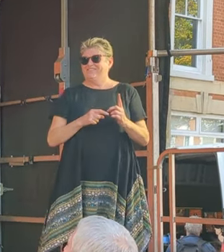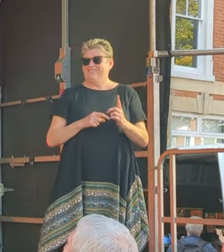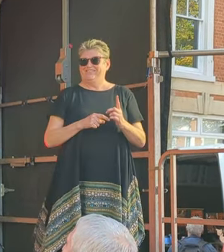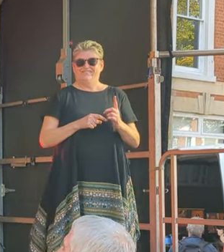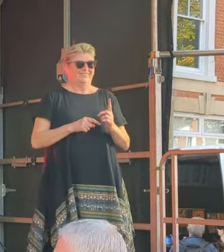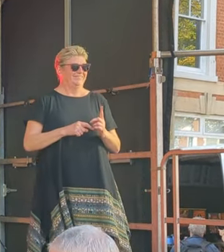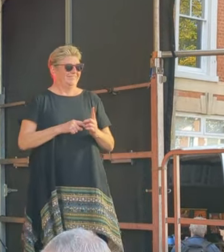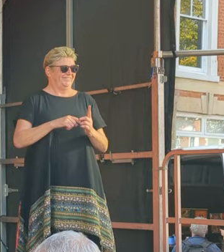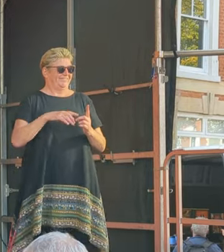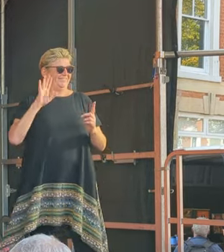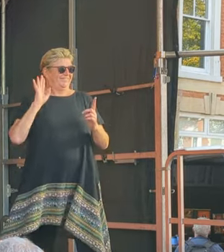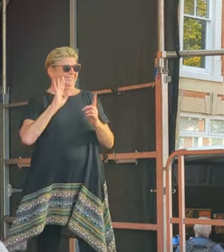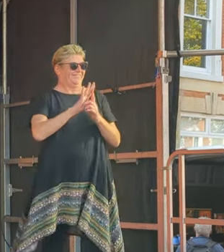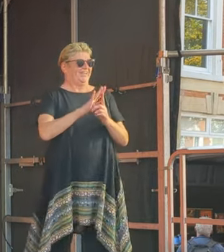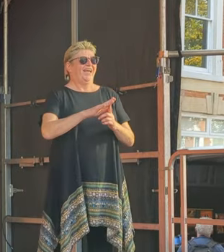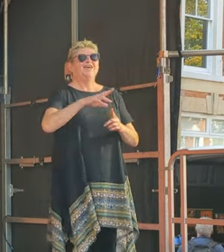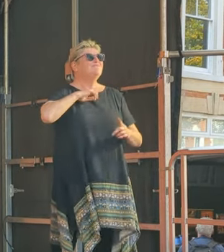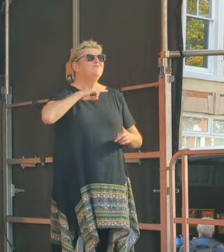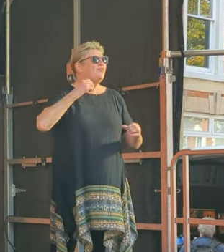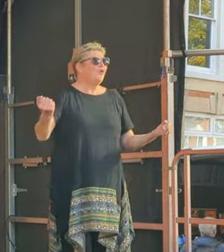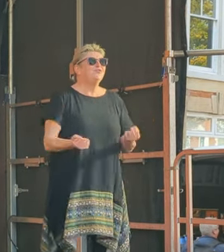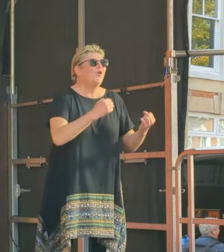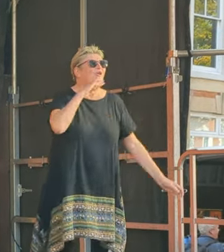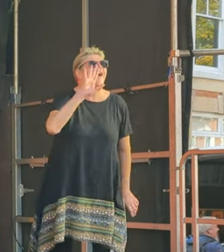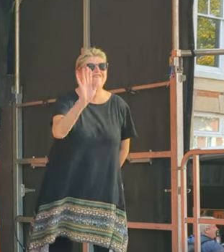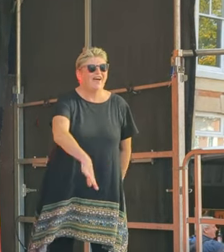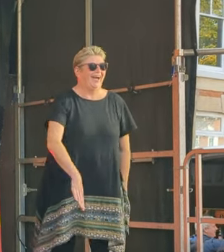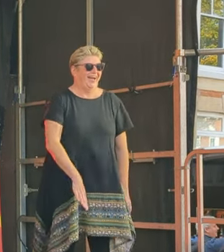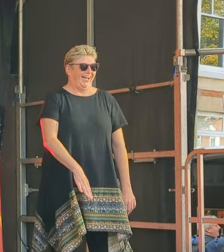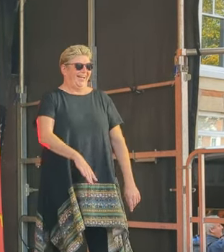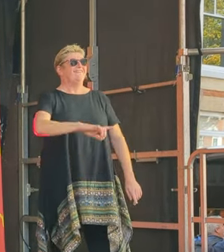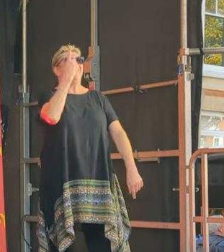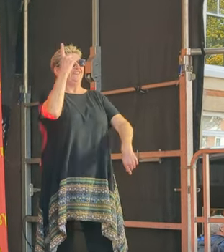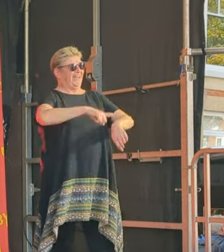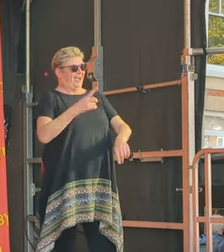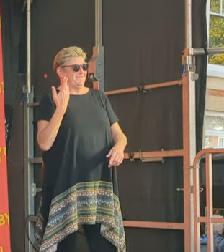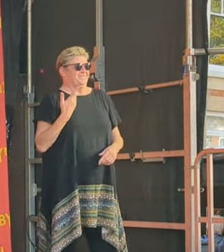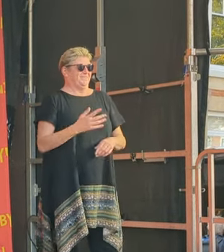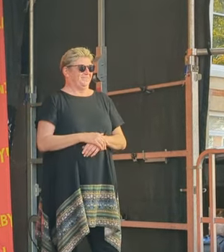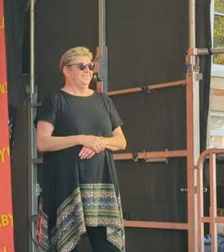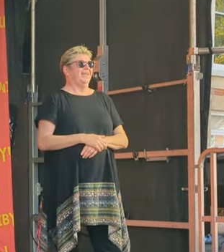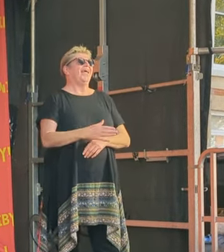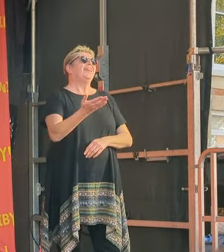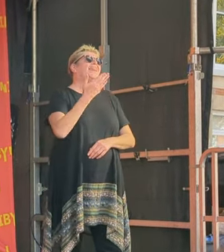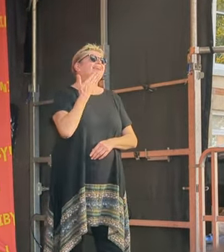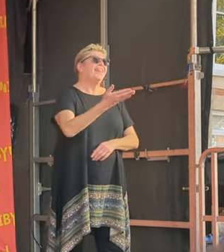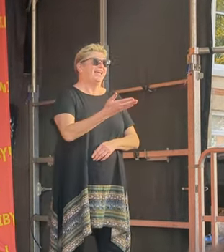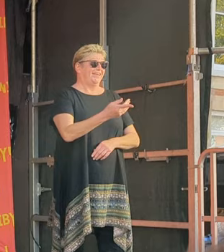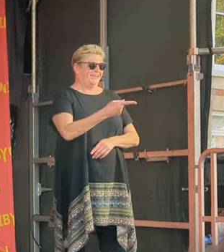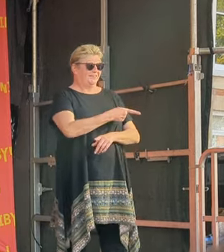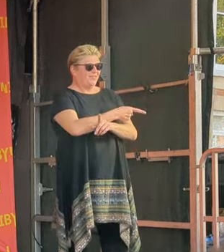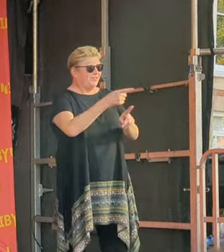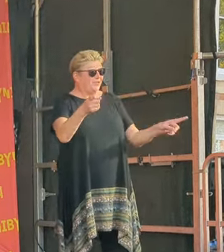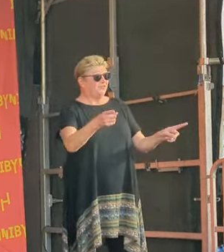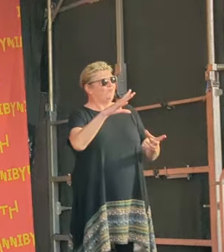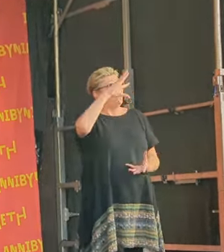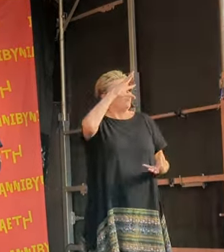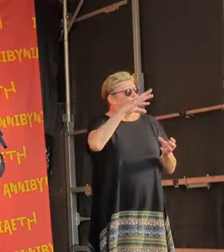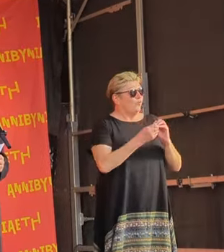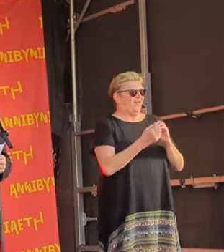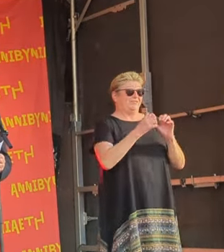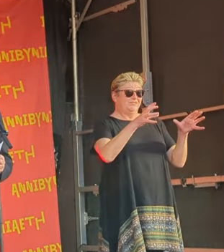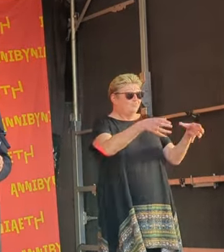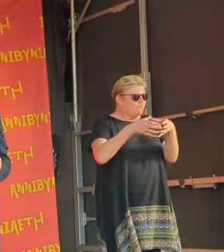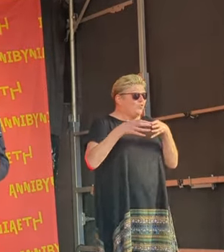Nes at y microfon. Y llai sydd ddim yn ddigon yn hynna tra y tro cynta. Gai ddiolch felly I rhai sydd wedi creu'r mudiad